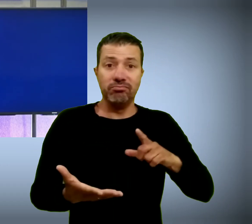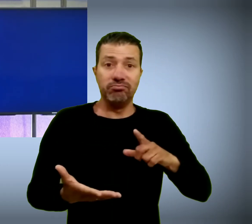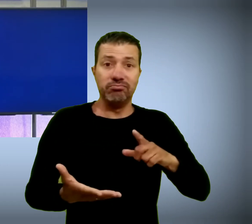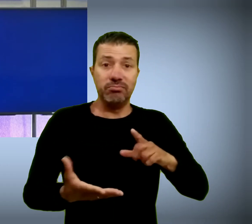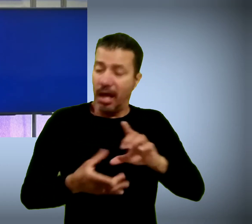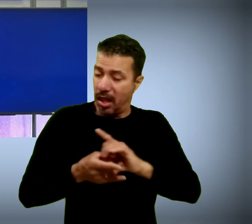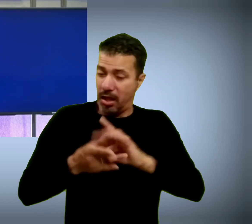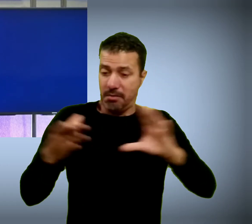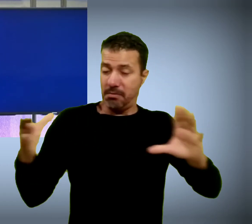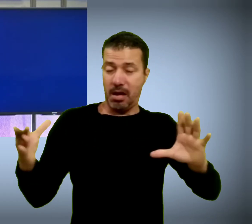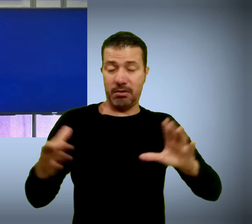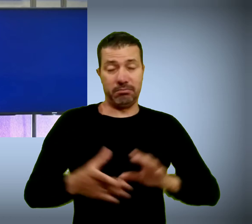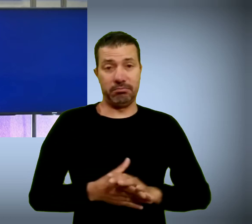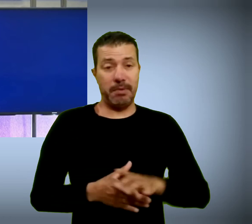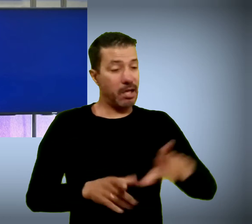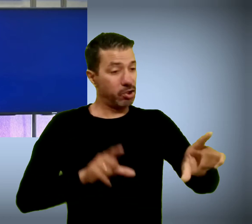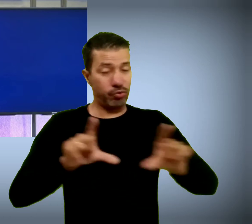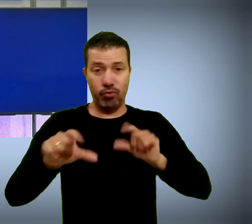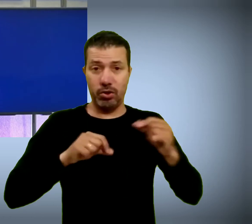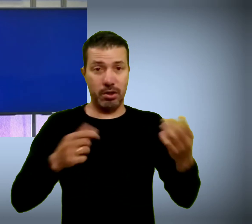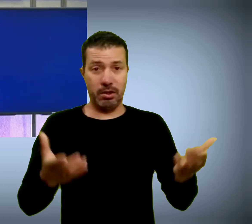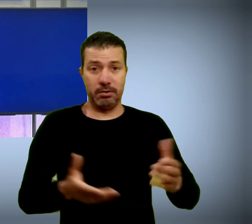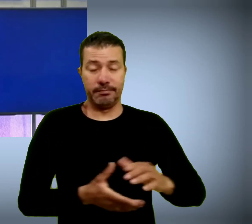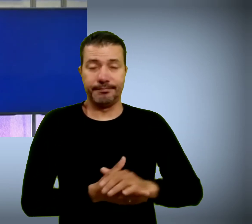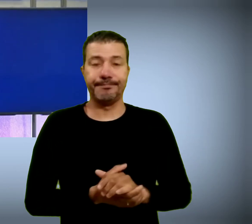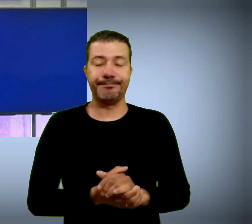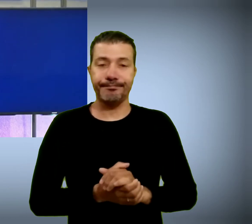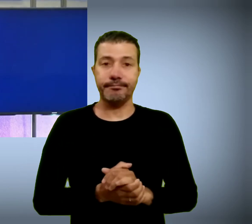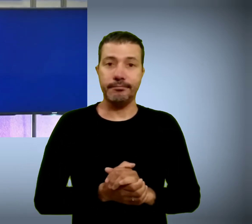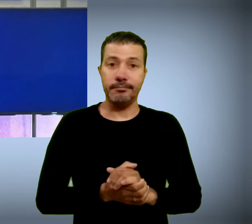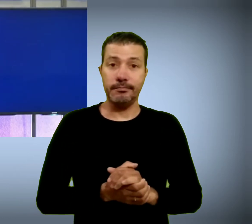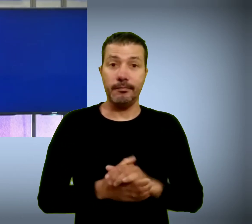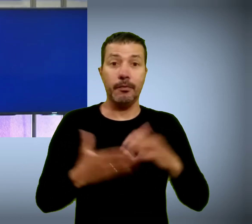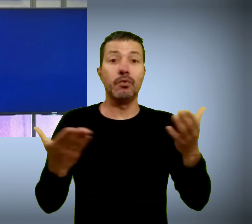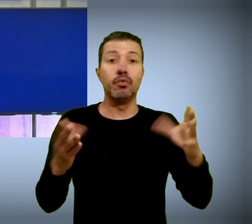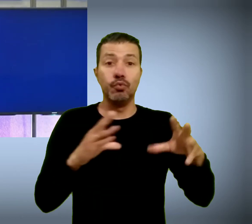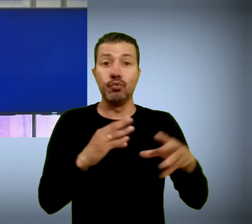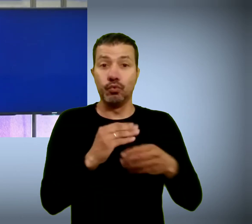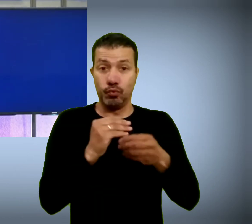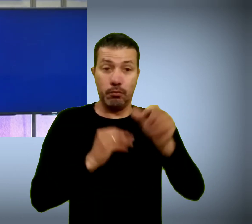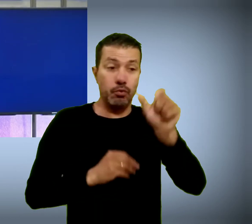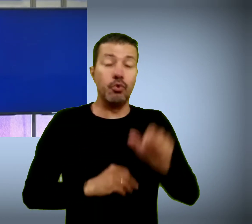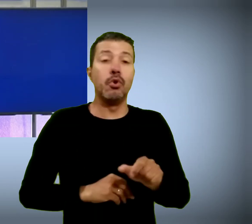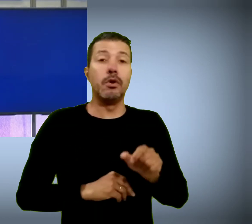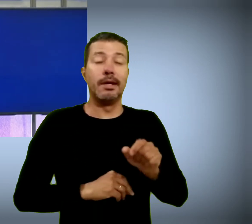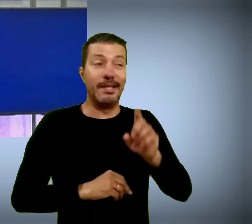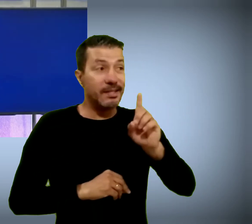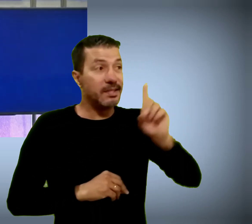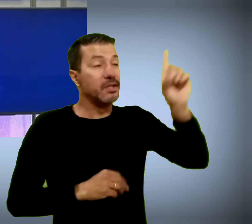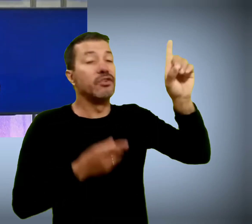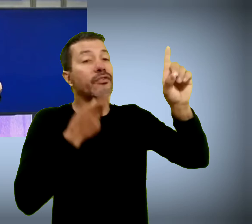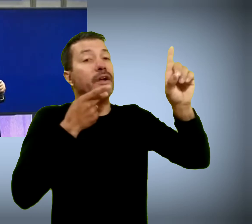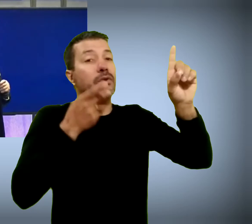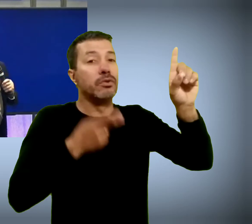Não adianta dizer que não tem, porque ela tem. O resumo da ópera aqui é que Deus disse